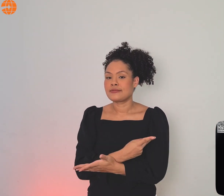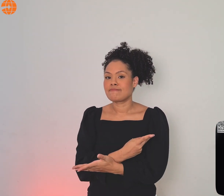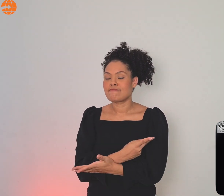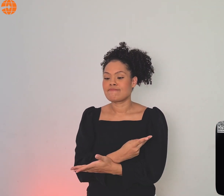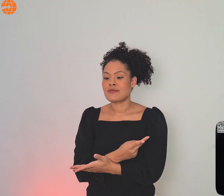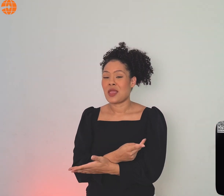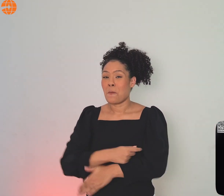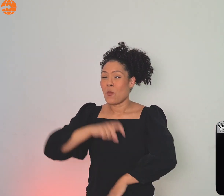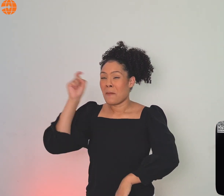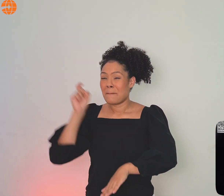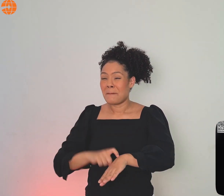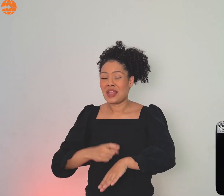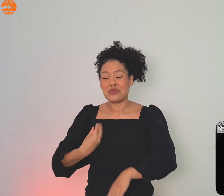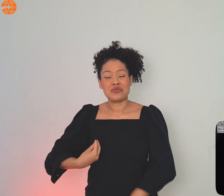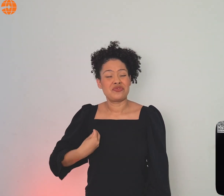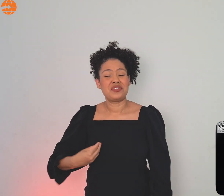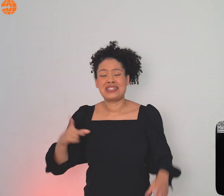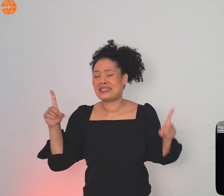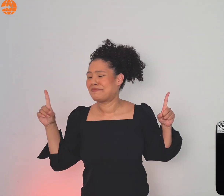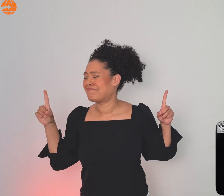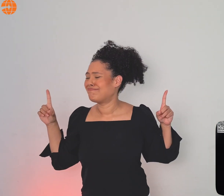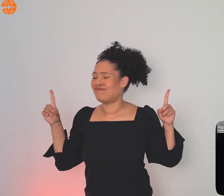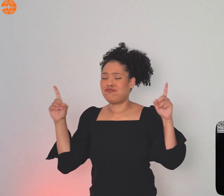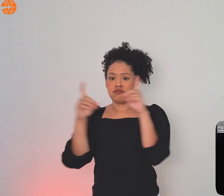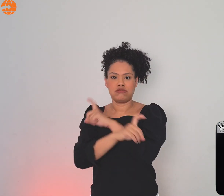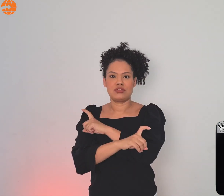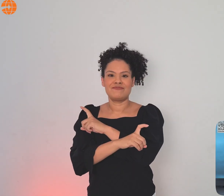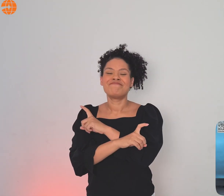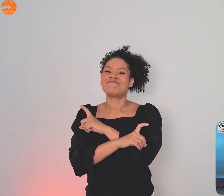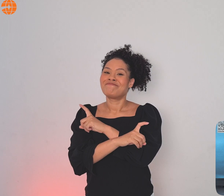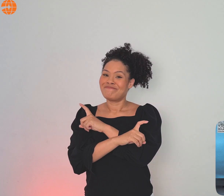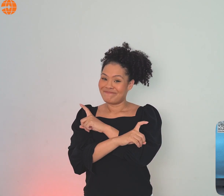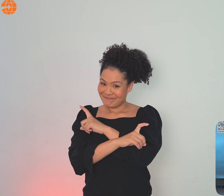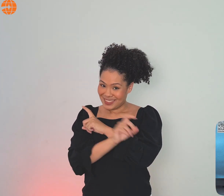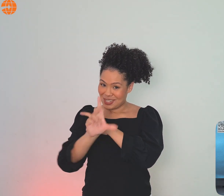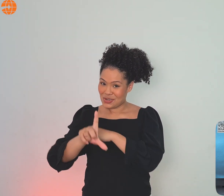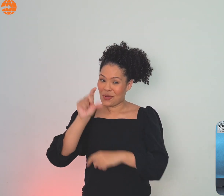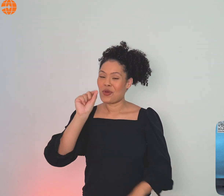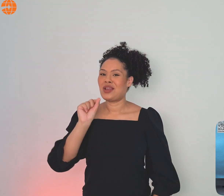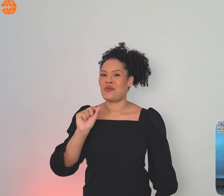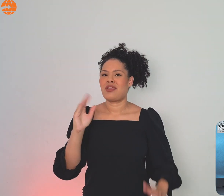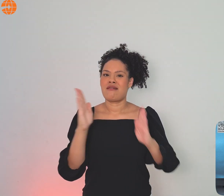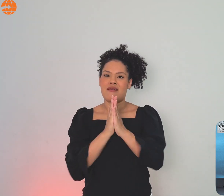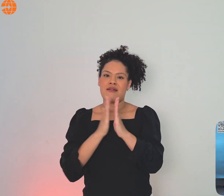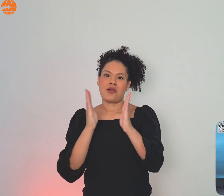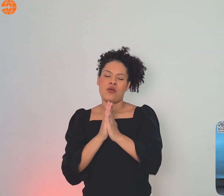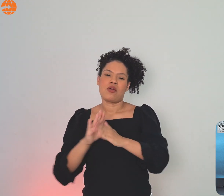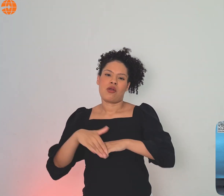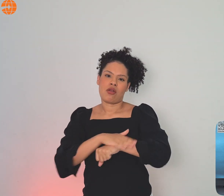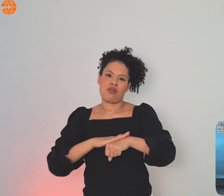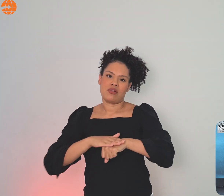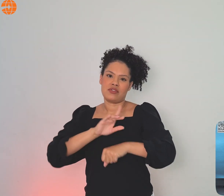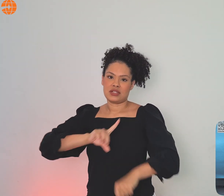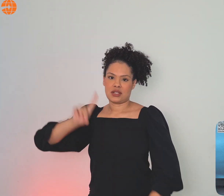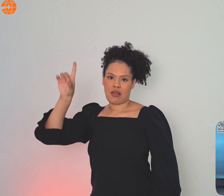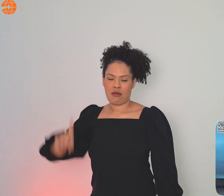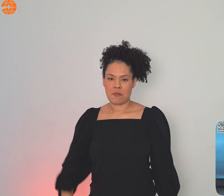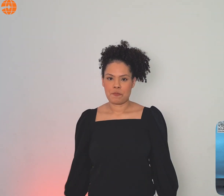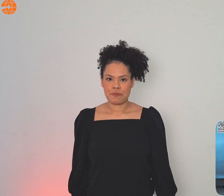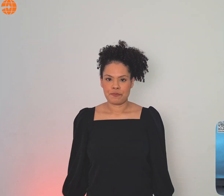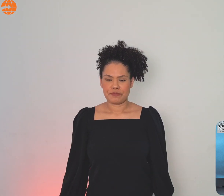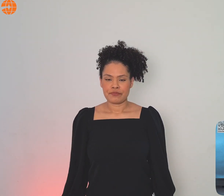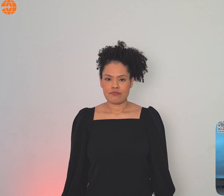com Deus. Sabe, tem muita gente que está me ouvindo aqui, que está levando meio na maciota, meio